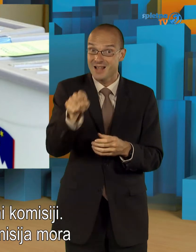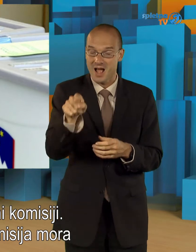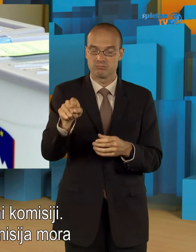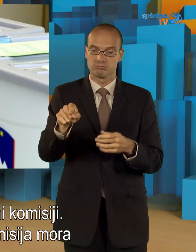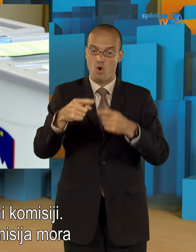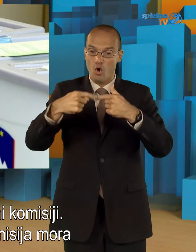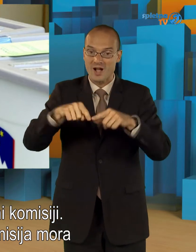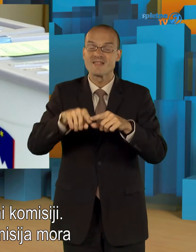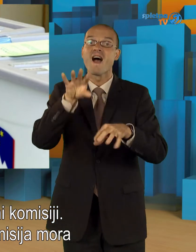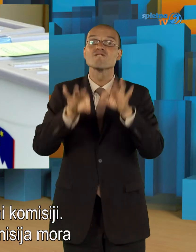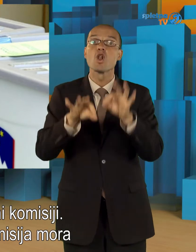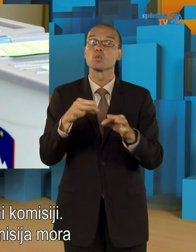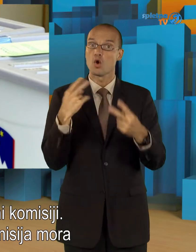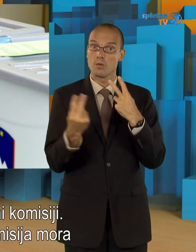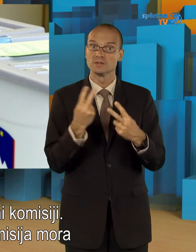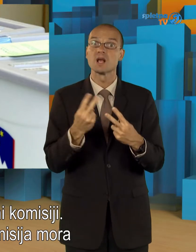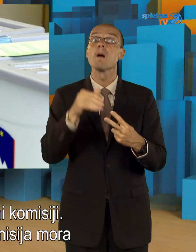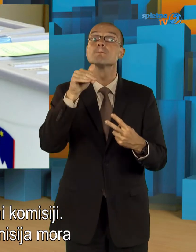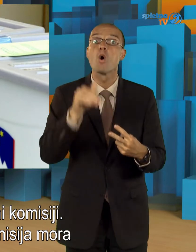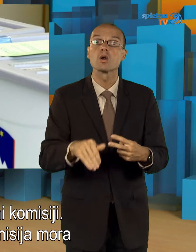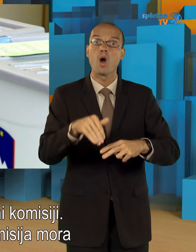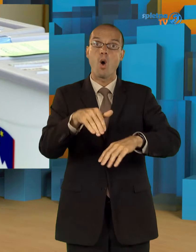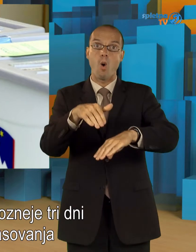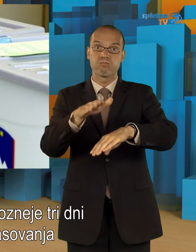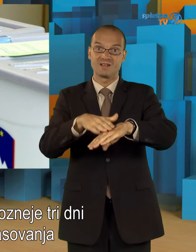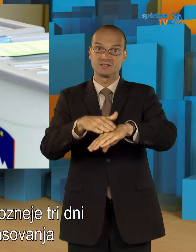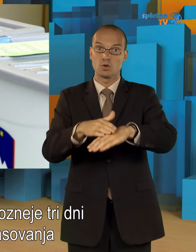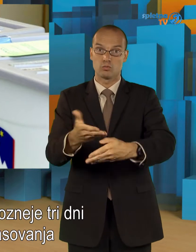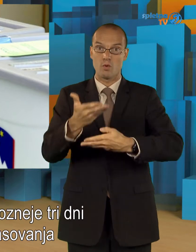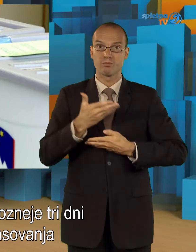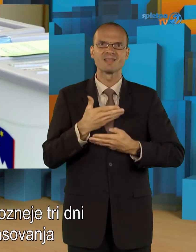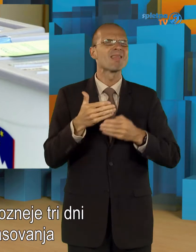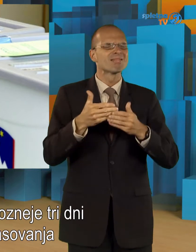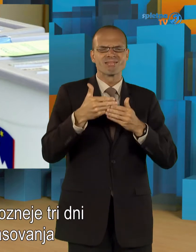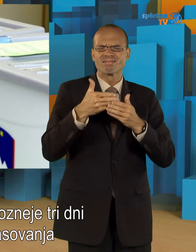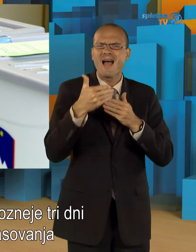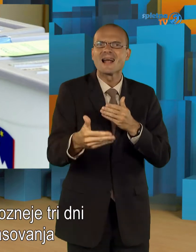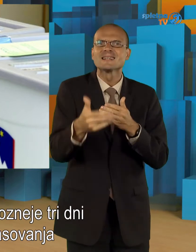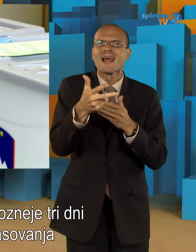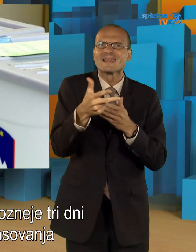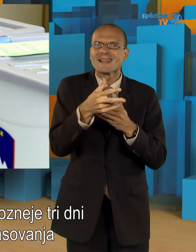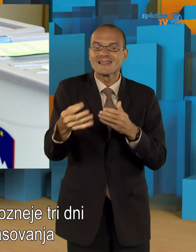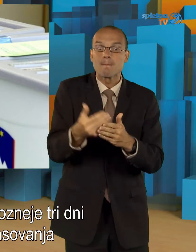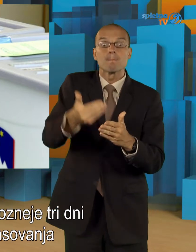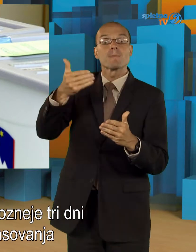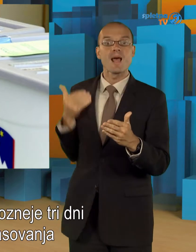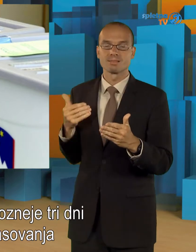Okrajna volilna komisija mora obvestilo prejeti najpozneje 3 dni pred dnevom glasovanja oziroma